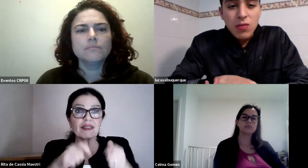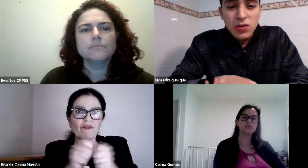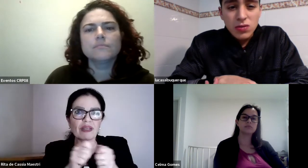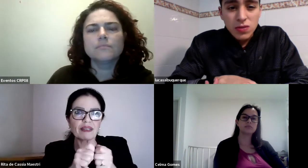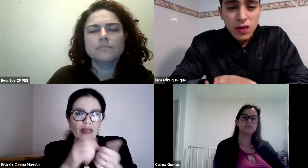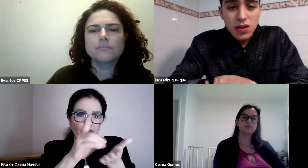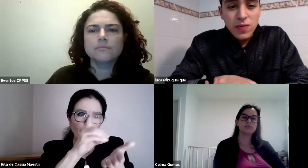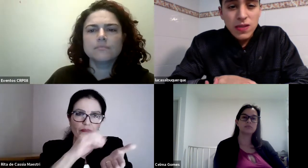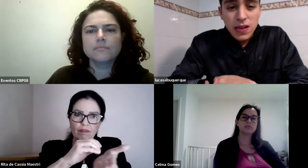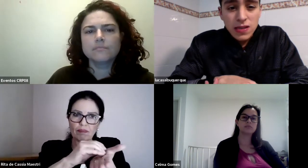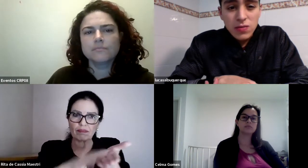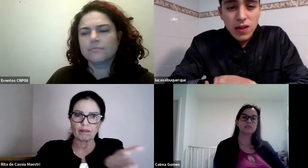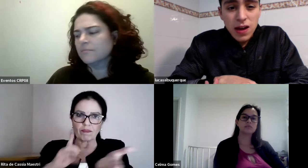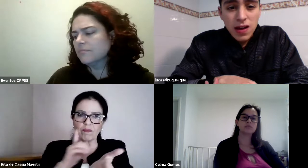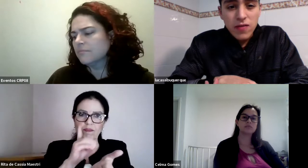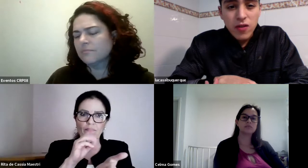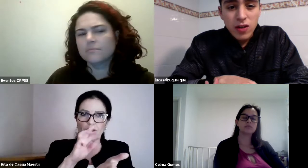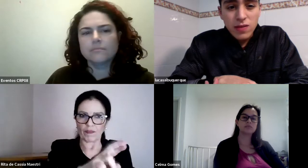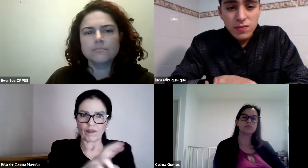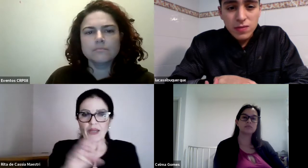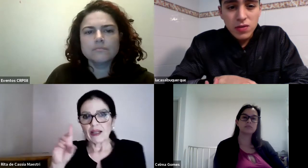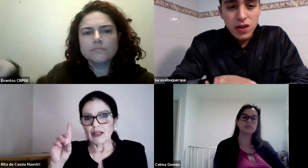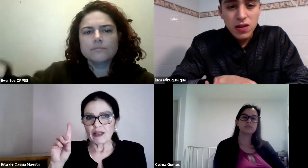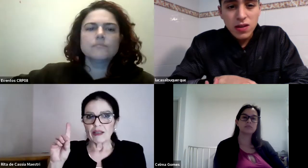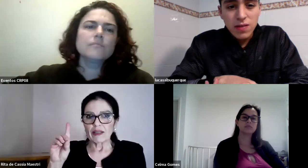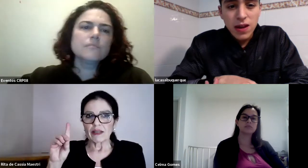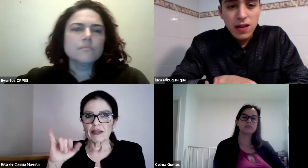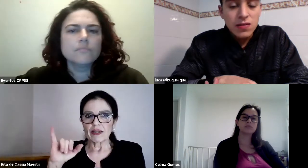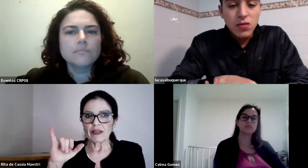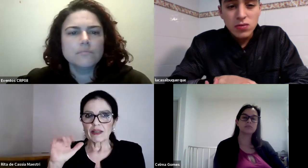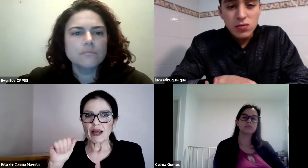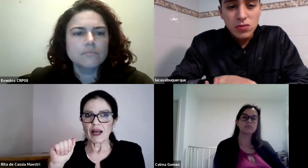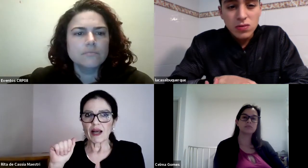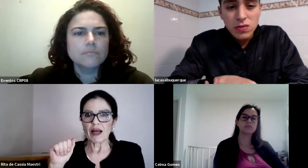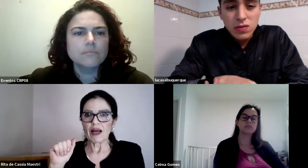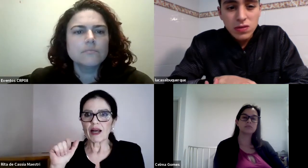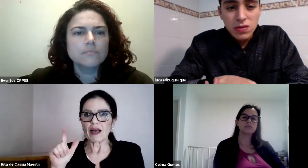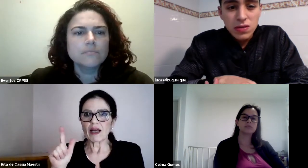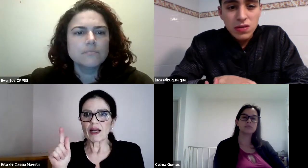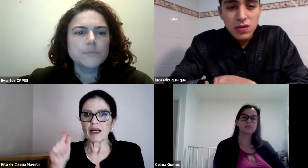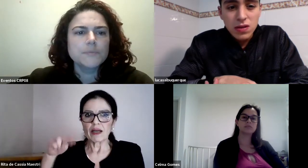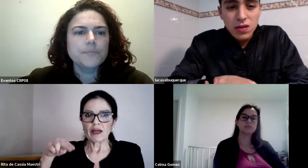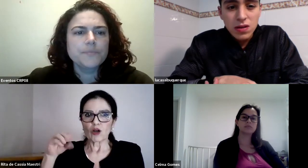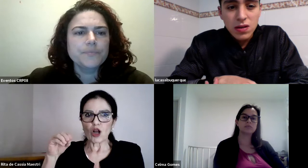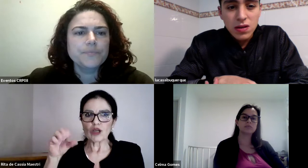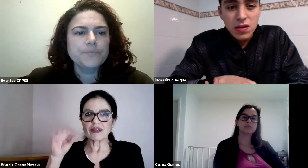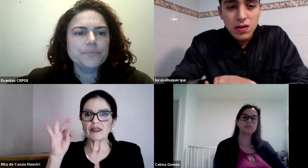É como se a gente precisasse mudar a forma com que a gente trabalhasse com o surdo.